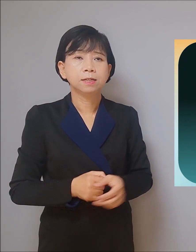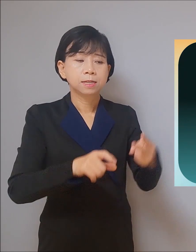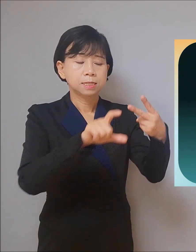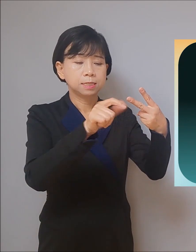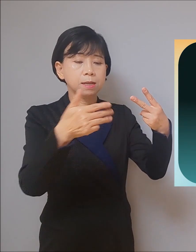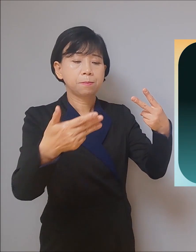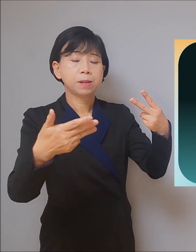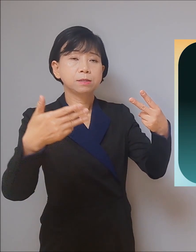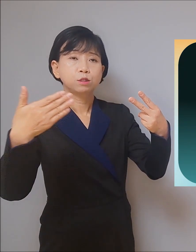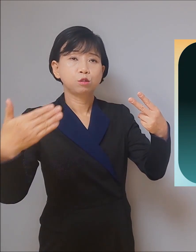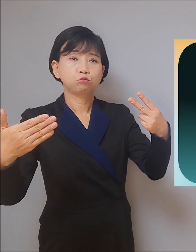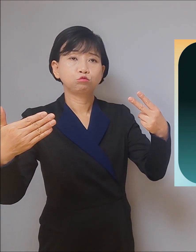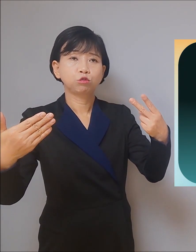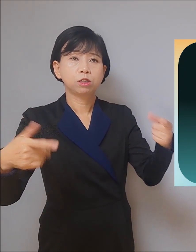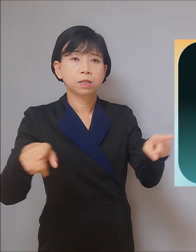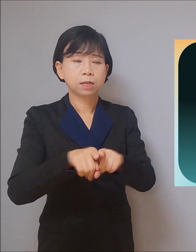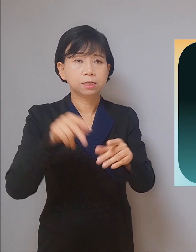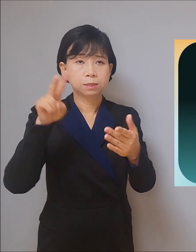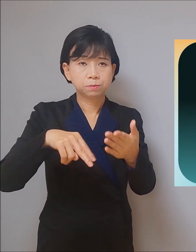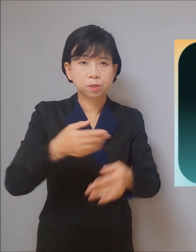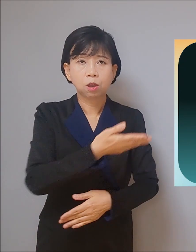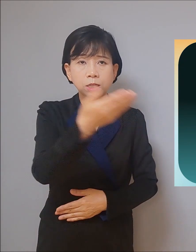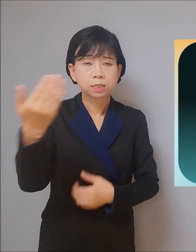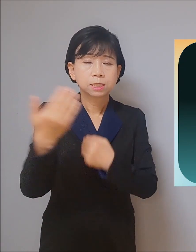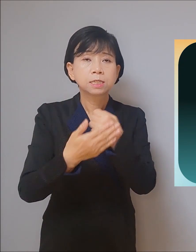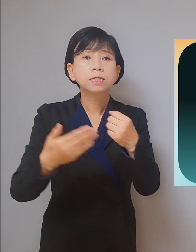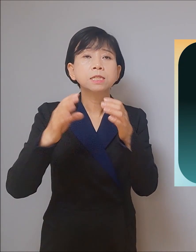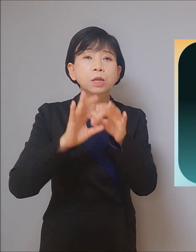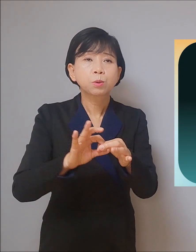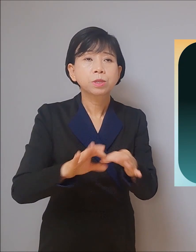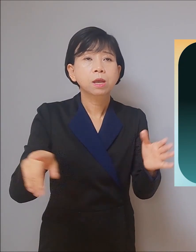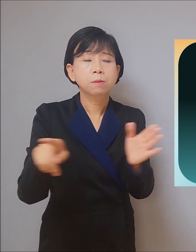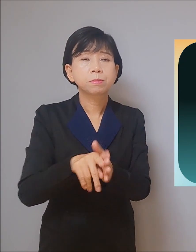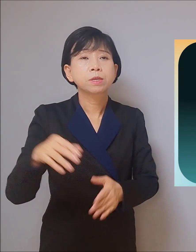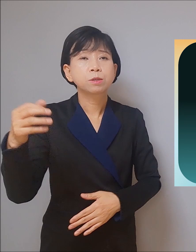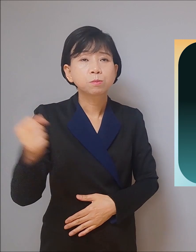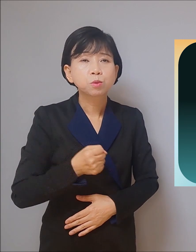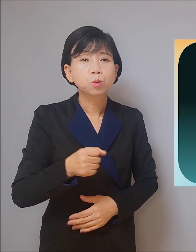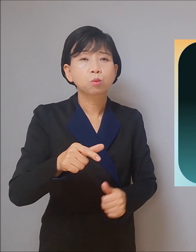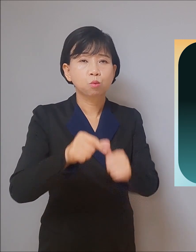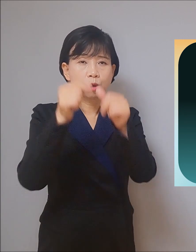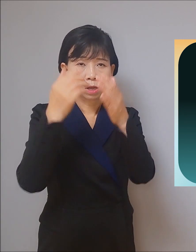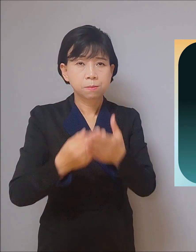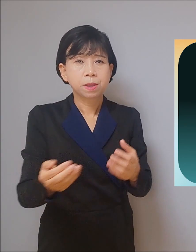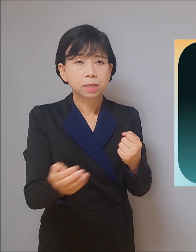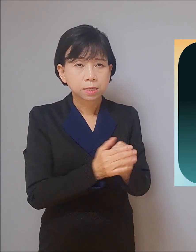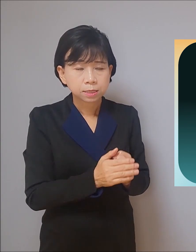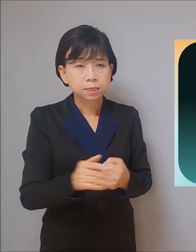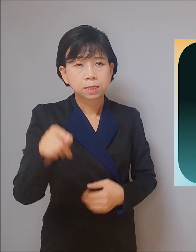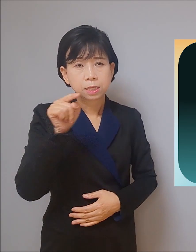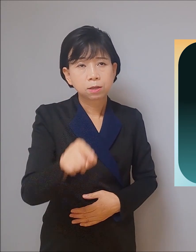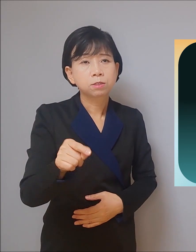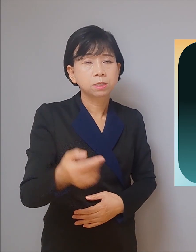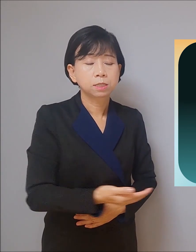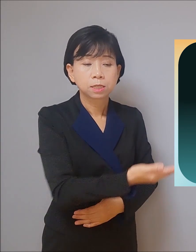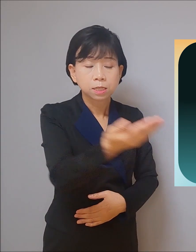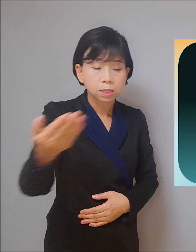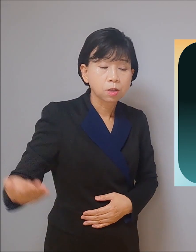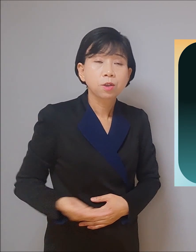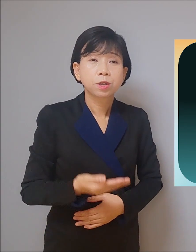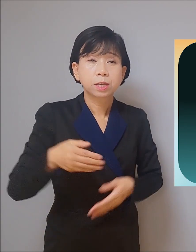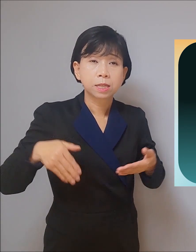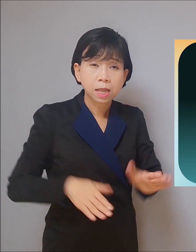우리 같이 한번 읽어주시면 좋겠습니다. 너희는 그 은혜에 의하여 믿음으로 말미암아 구원을 받았으니